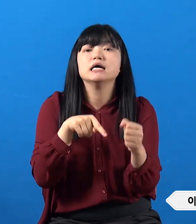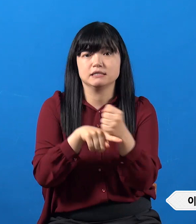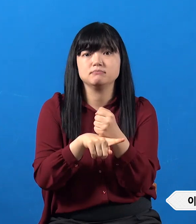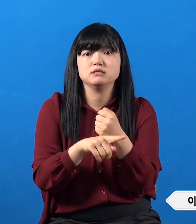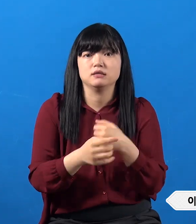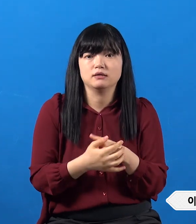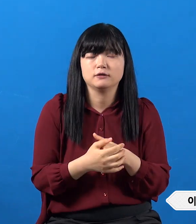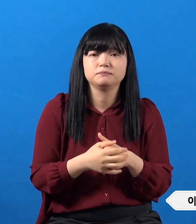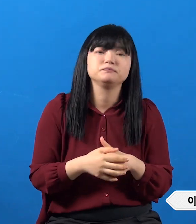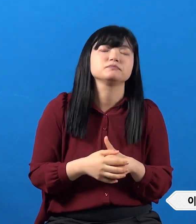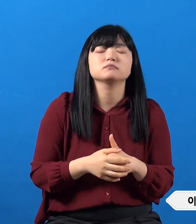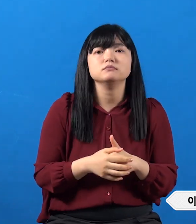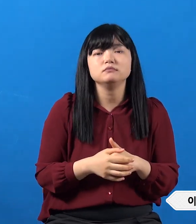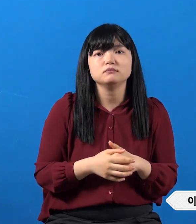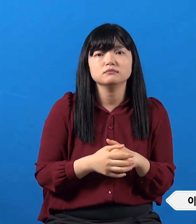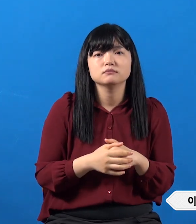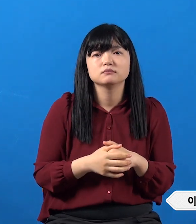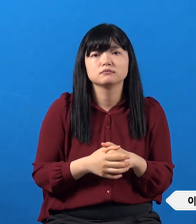바꾼다는 뜻입니다.